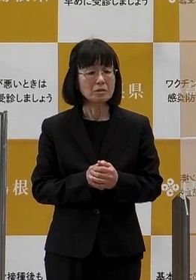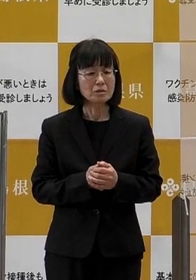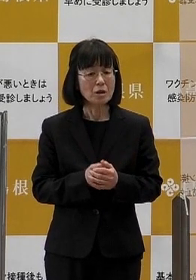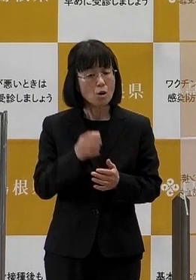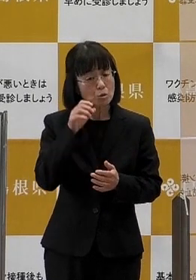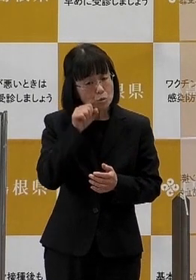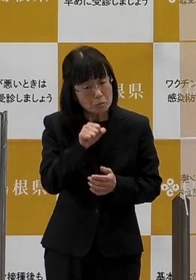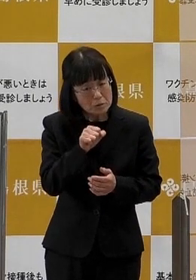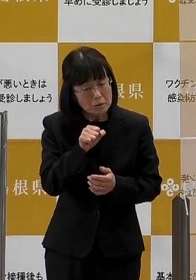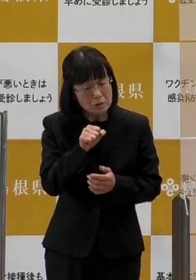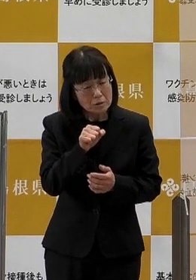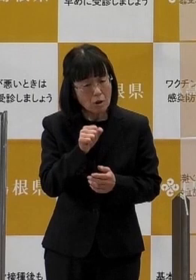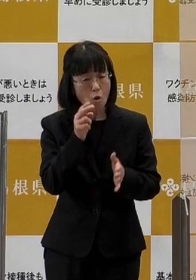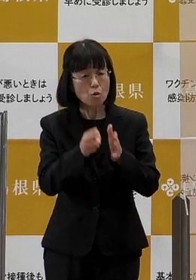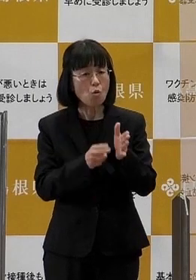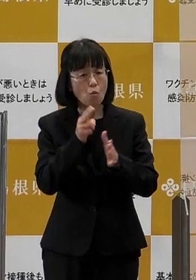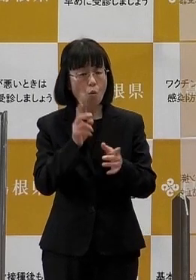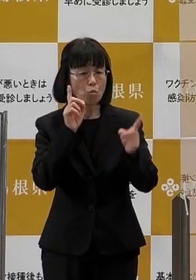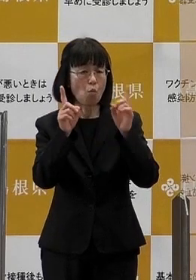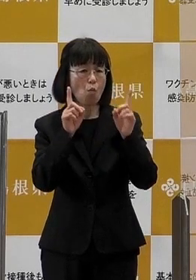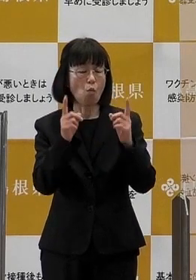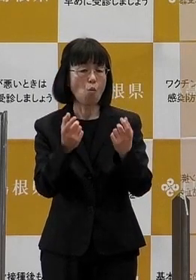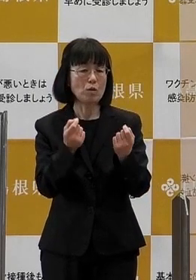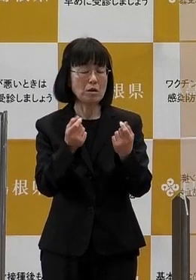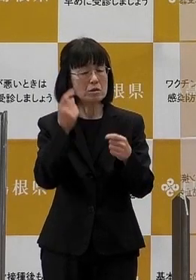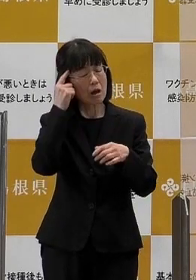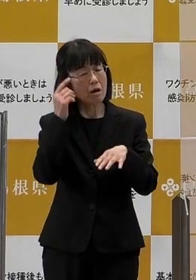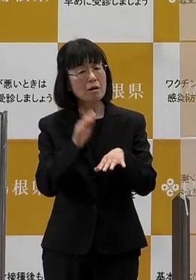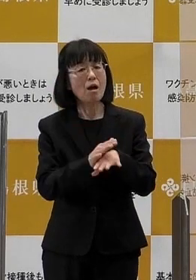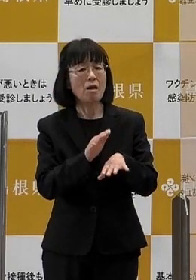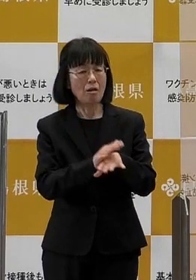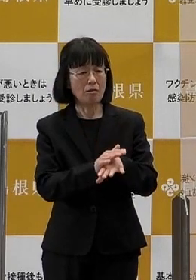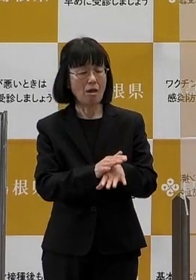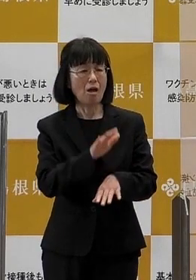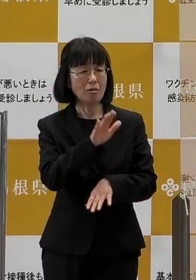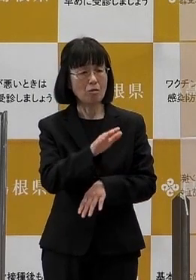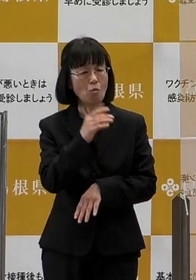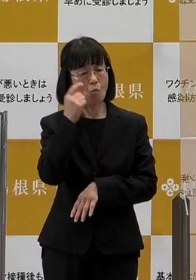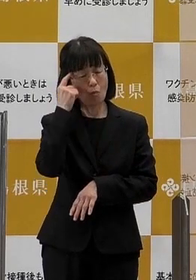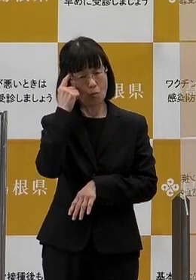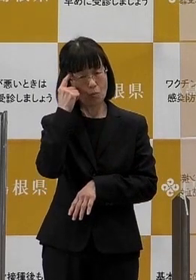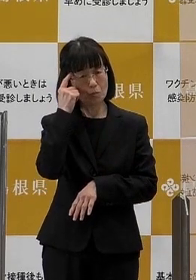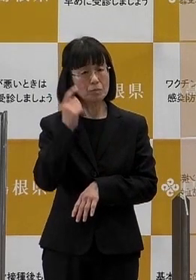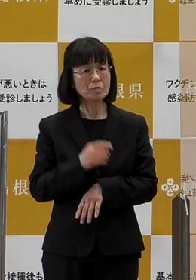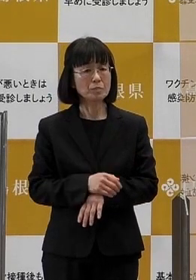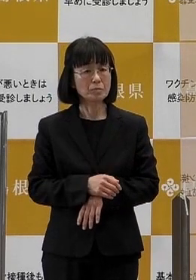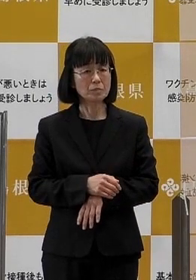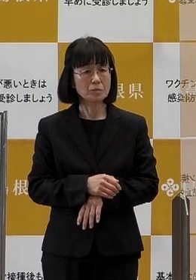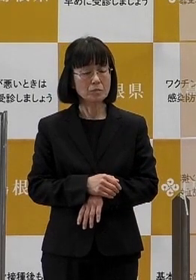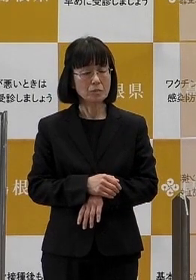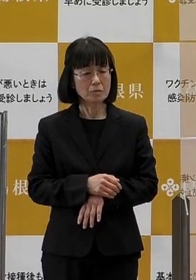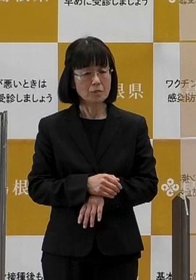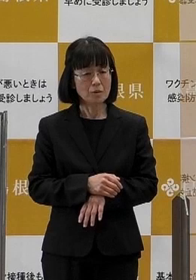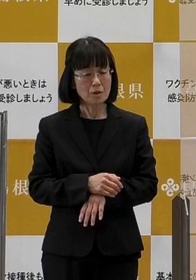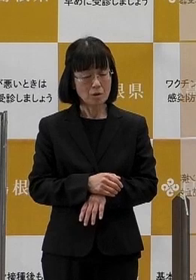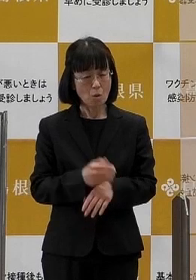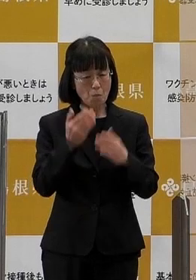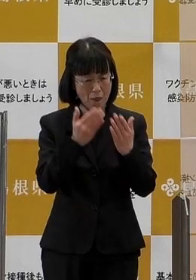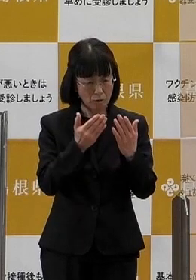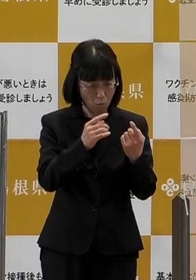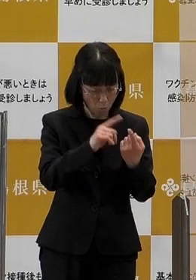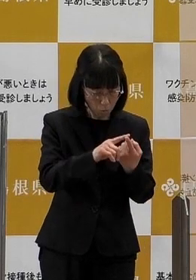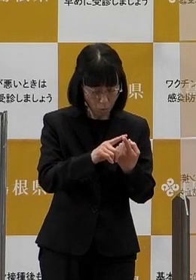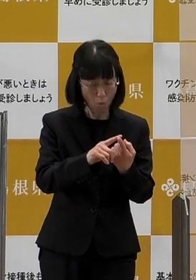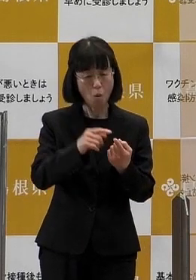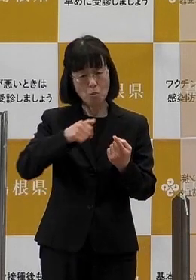趣味だと思えば旅行と同じでしょうね。好きでやってることだと。ただやはりその文武両道